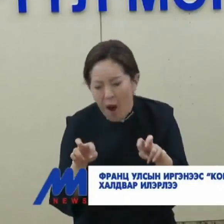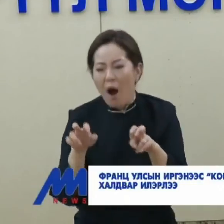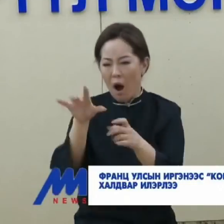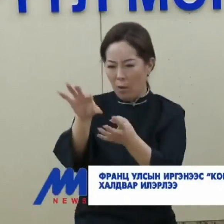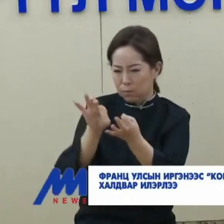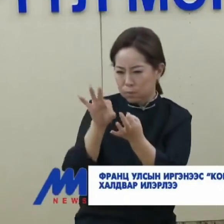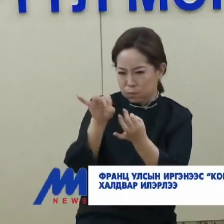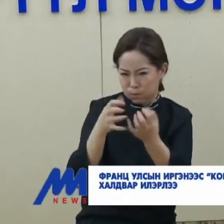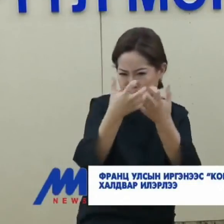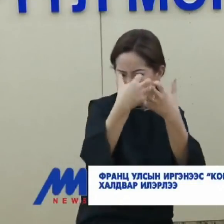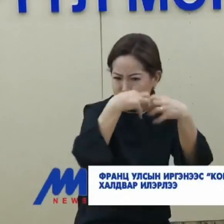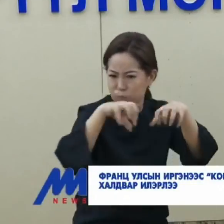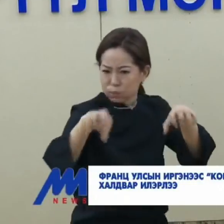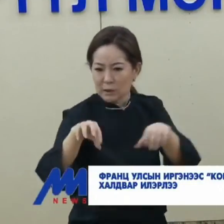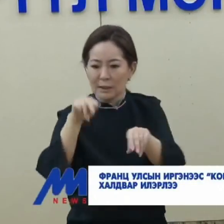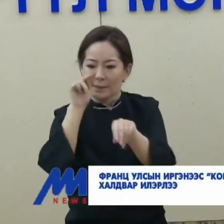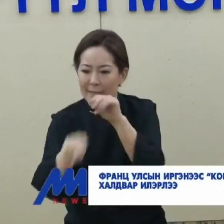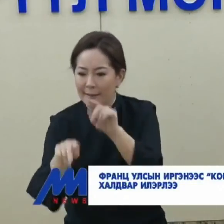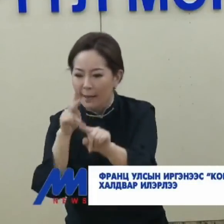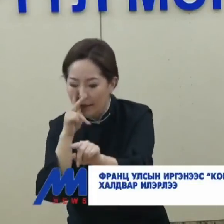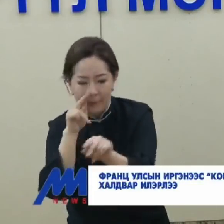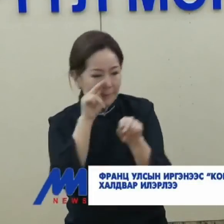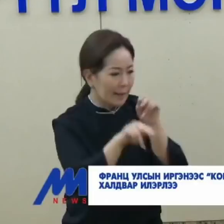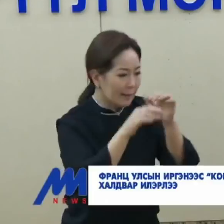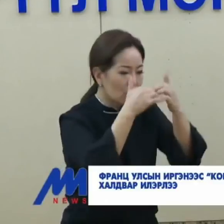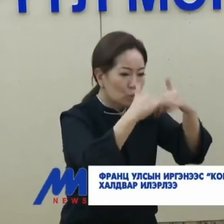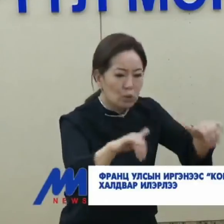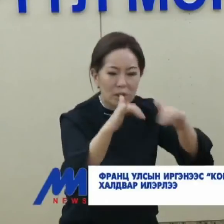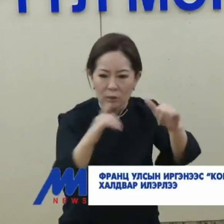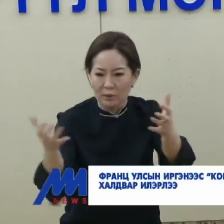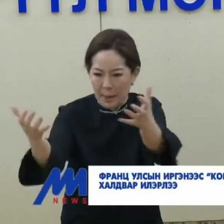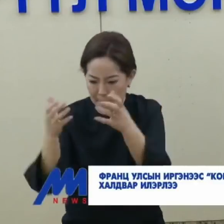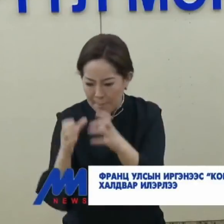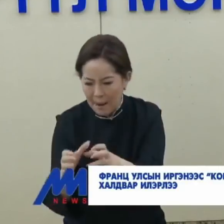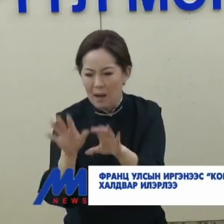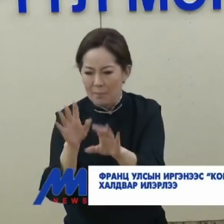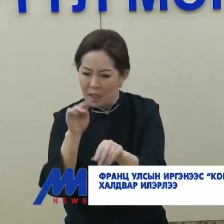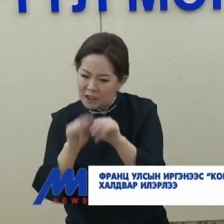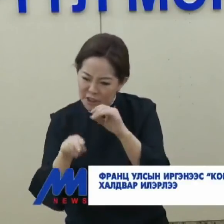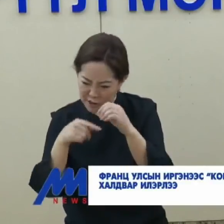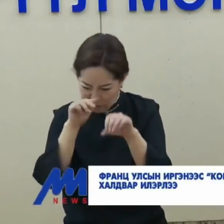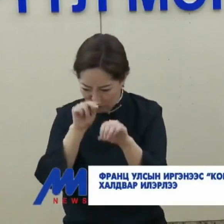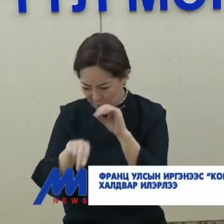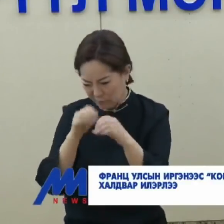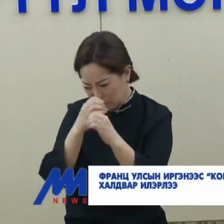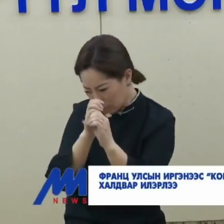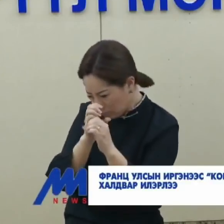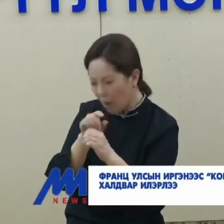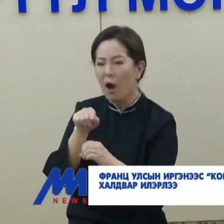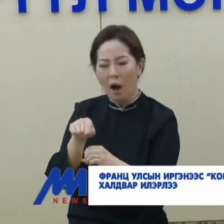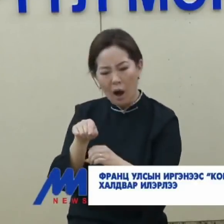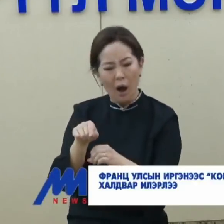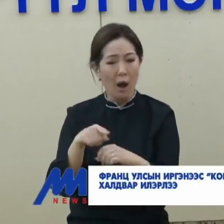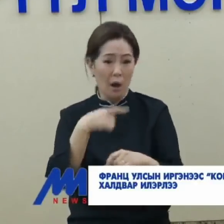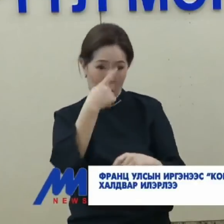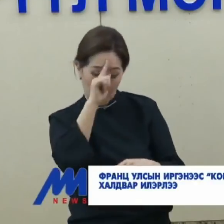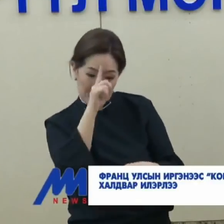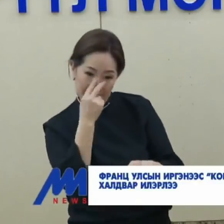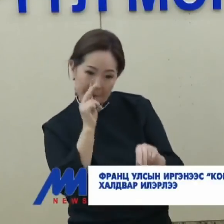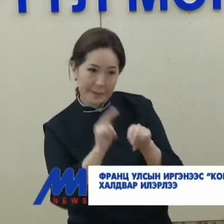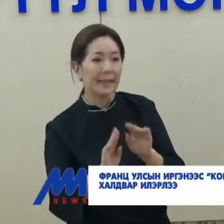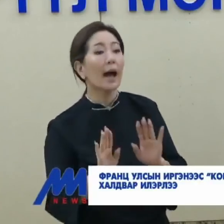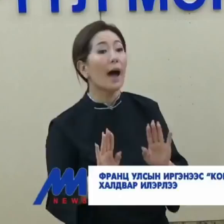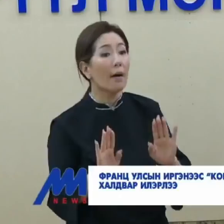болон тусгай одоо тусгаарлаж авч шинжилгээ мөн эмчийн хяналтаа хийнэ.